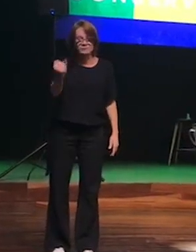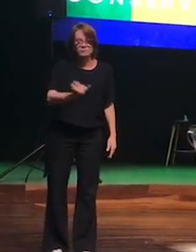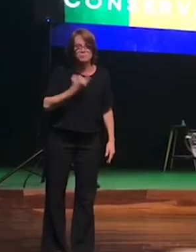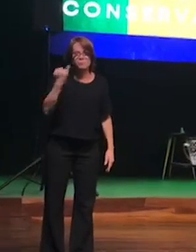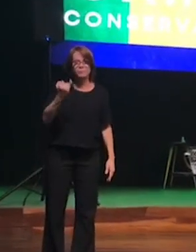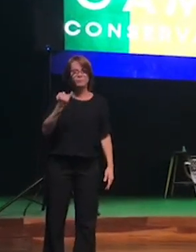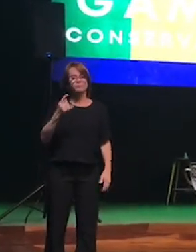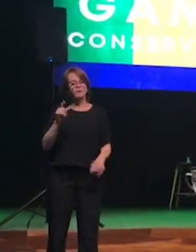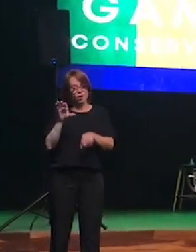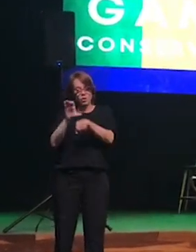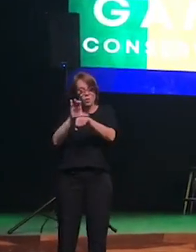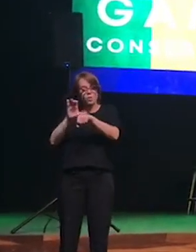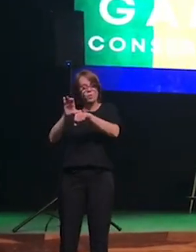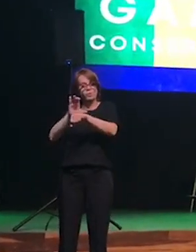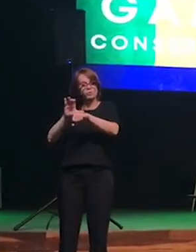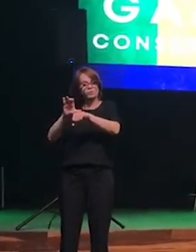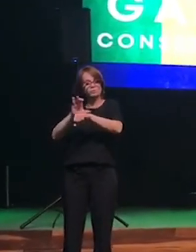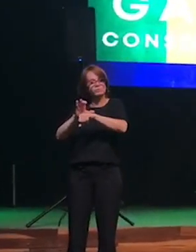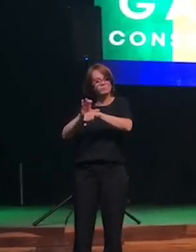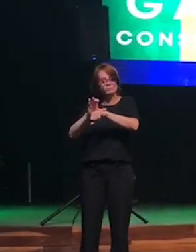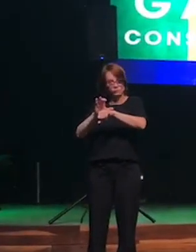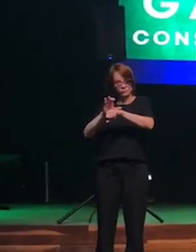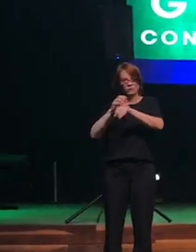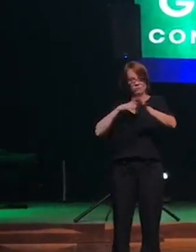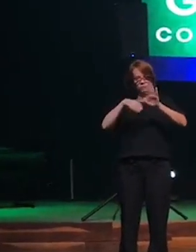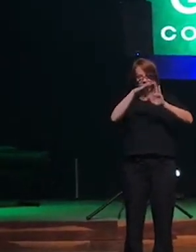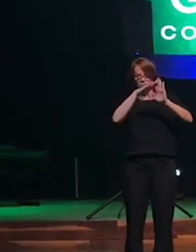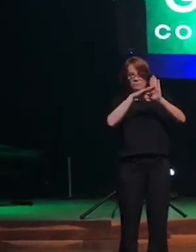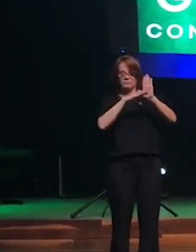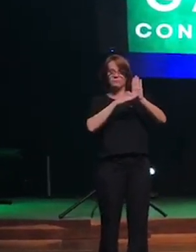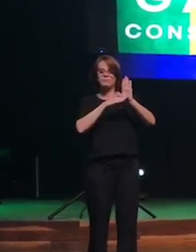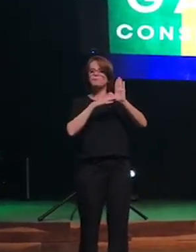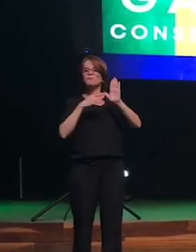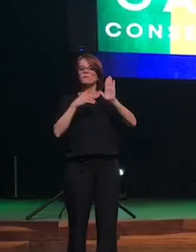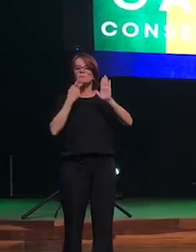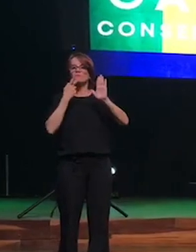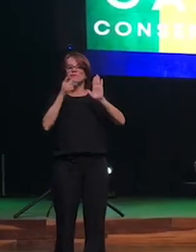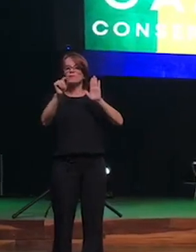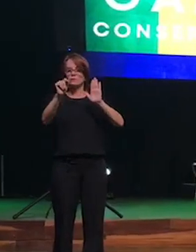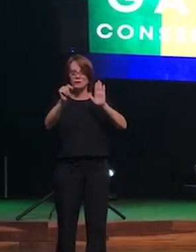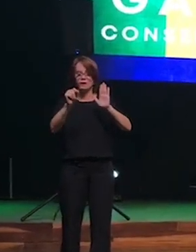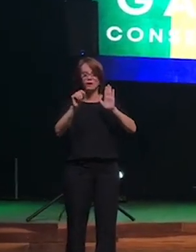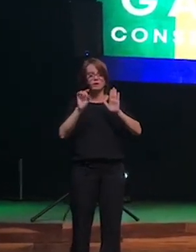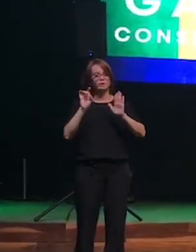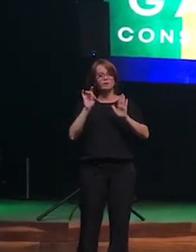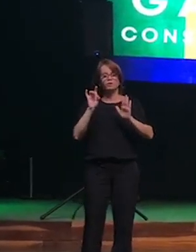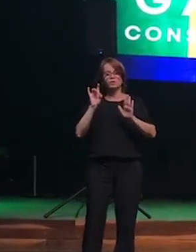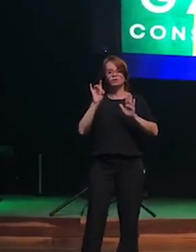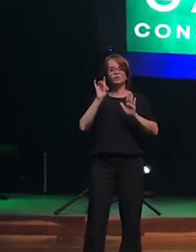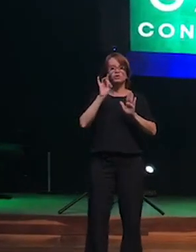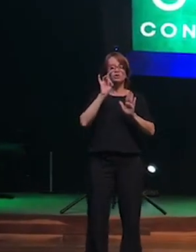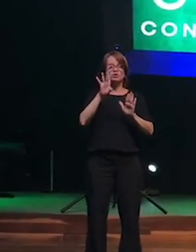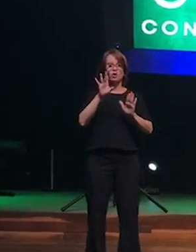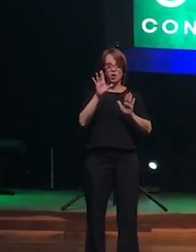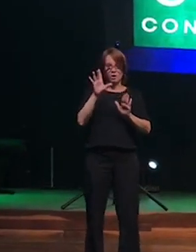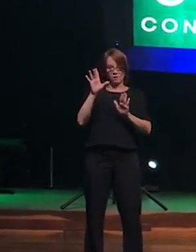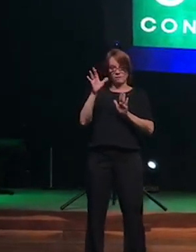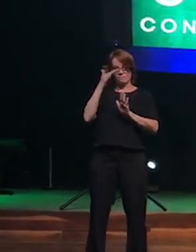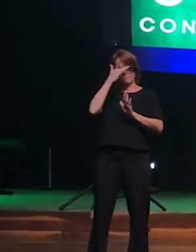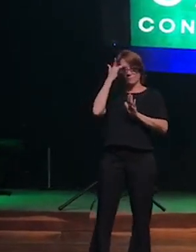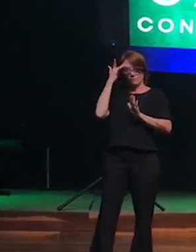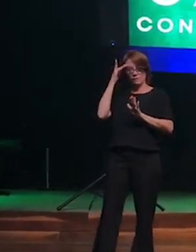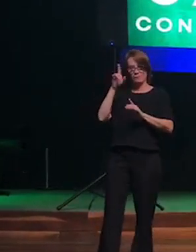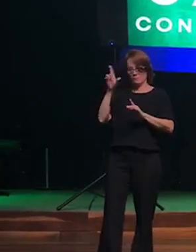nossa Constituição diz que alguém só pode ser encarcerado, só pode ter a sua liberdade retirada